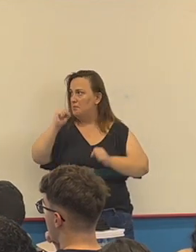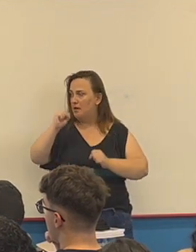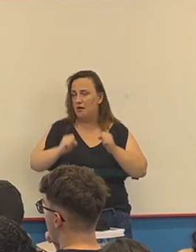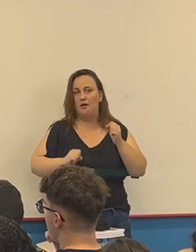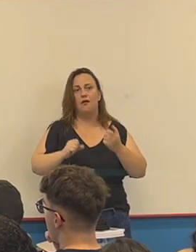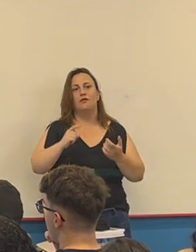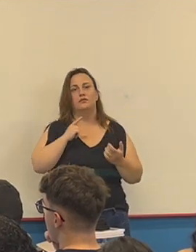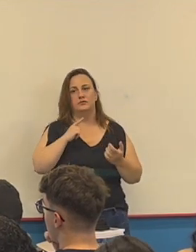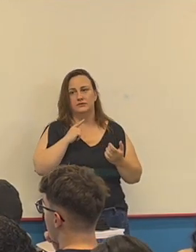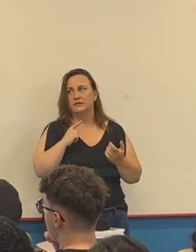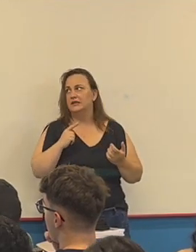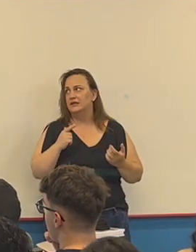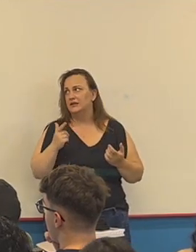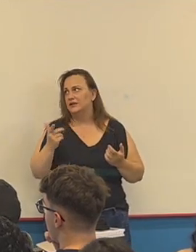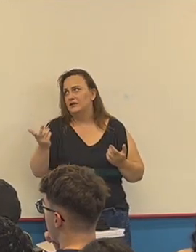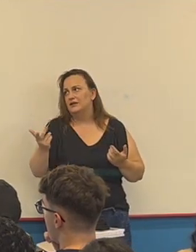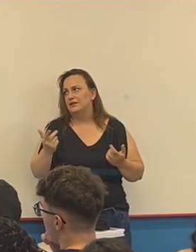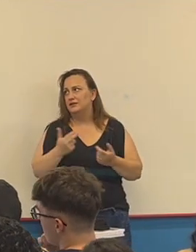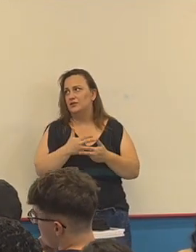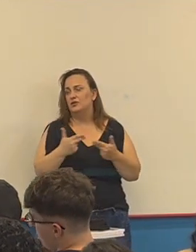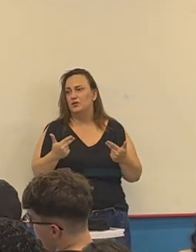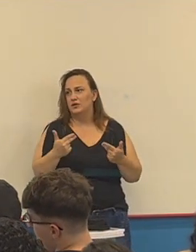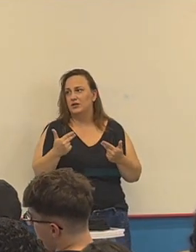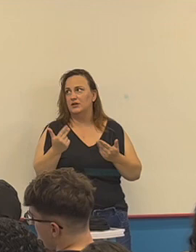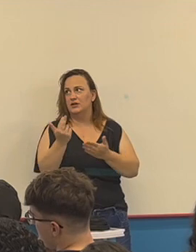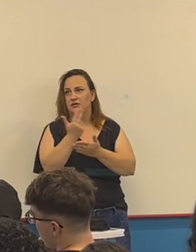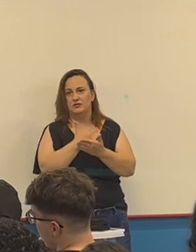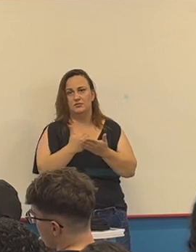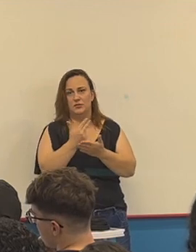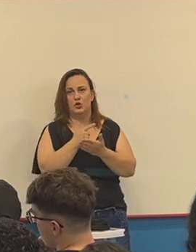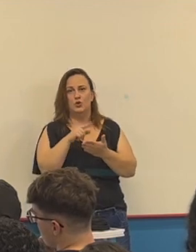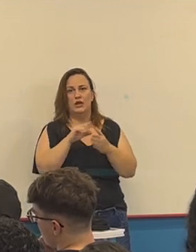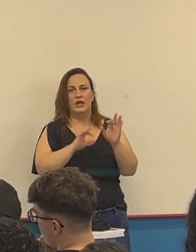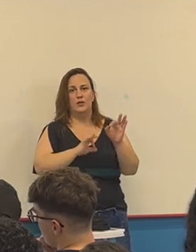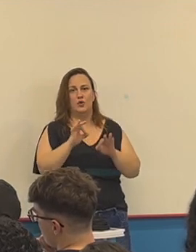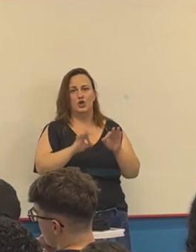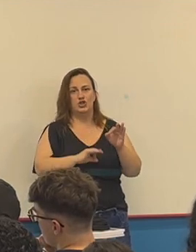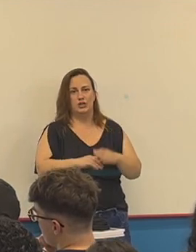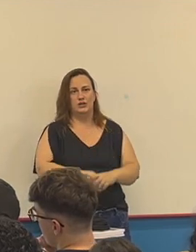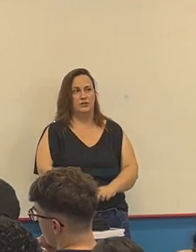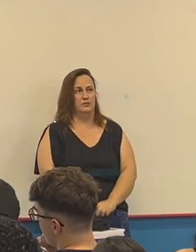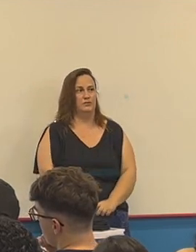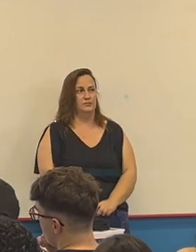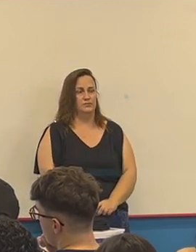Então era na época que eu usava a pintura como projeto, entendeu?